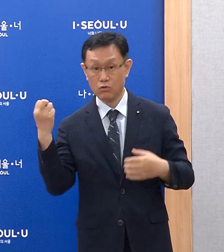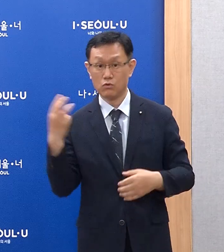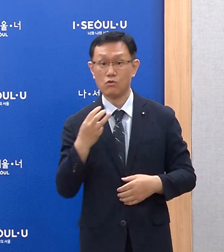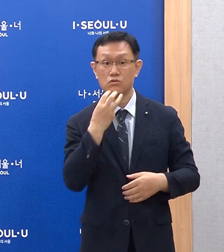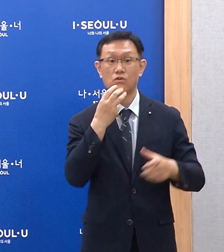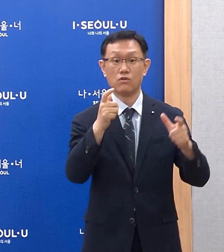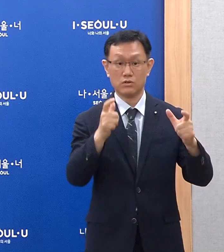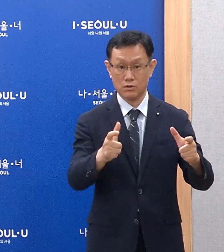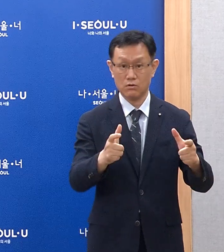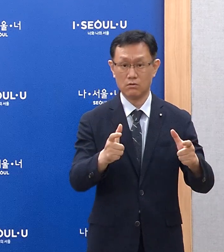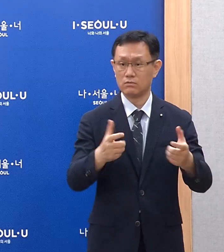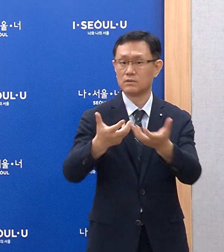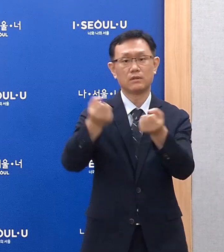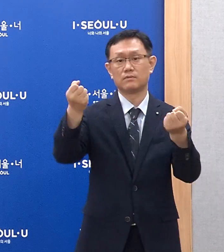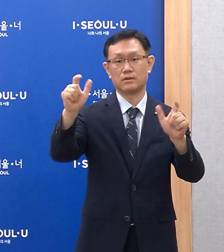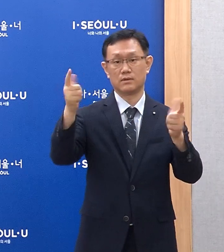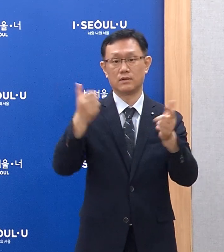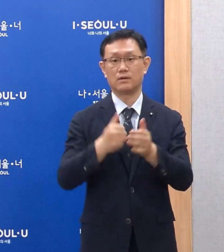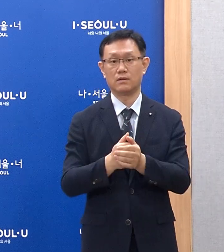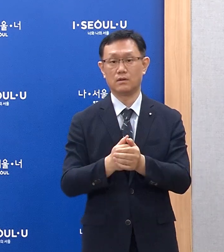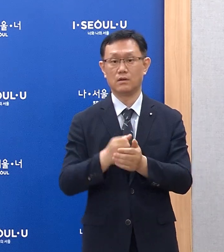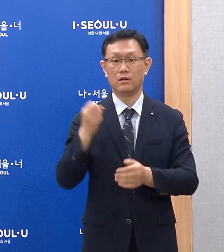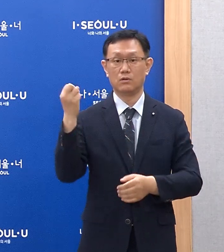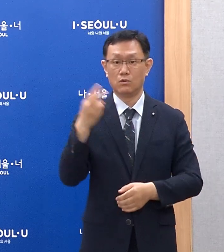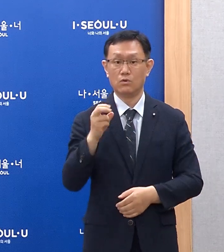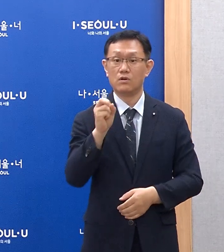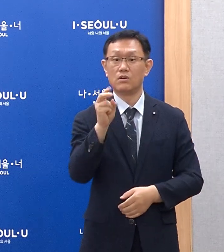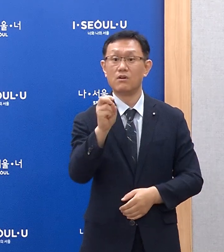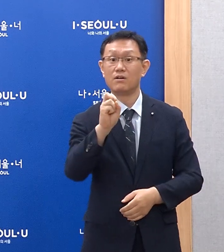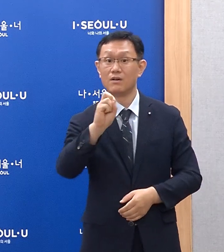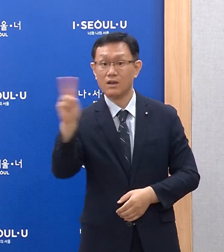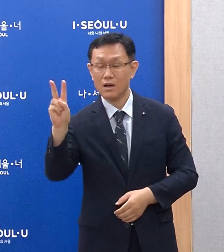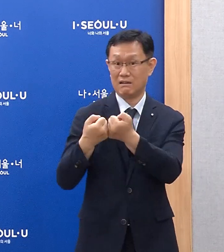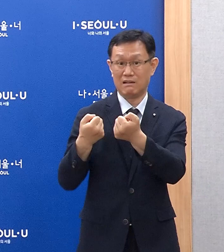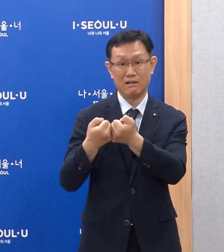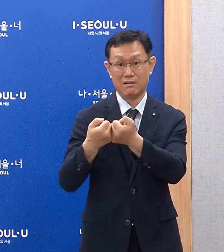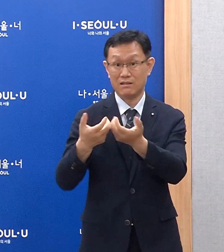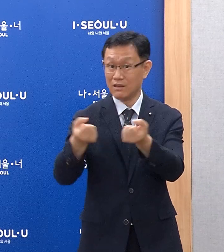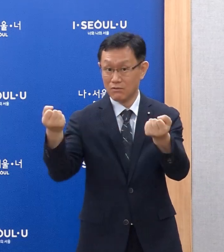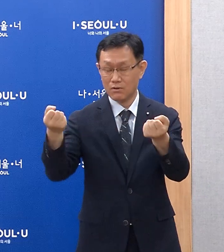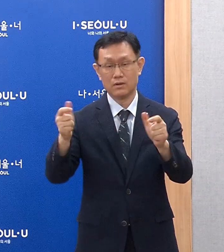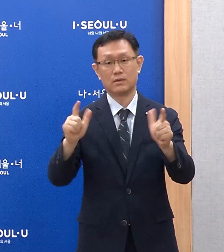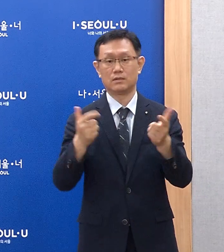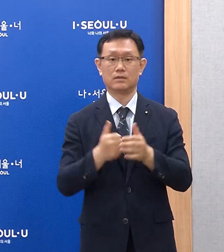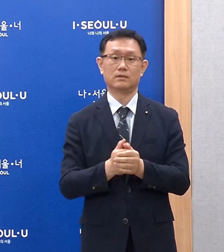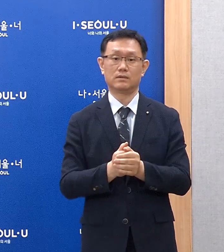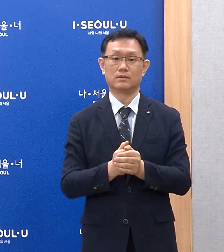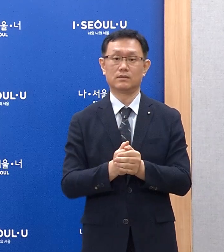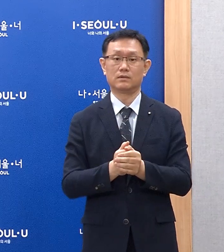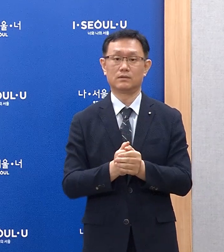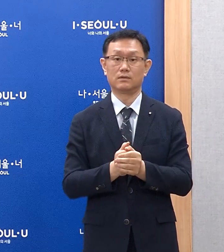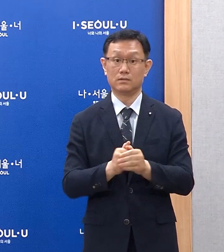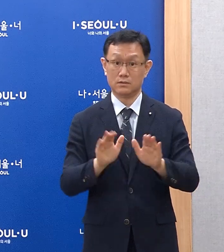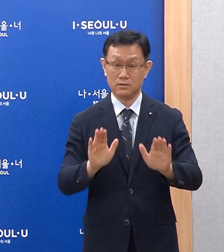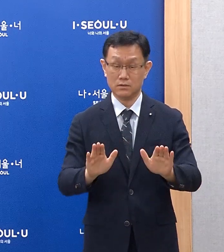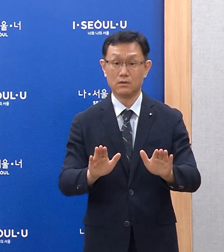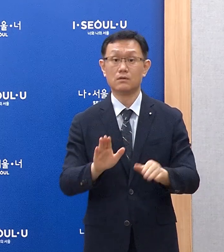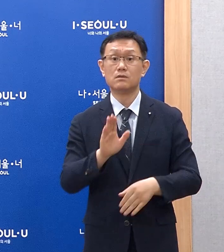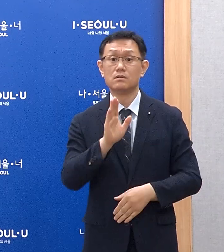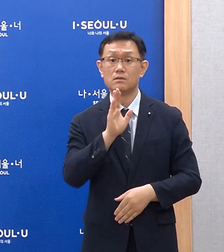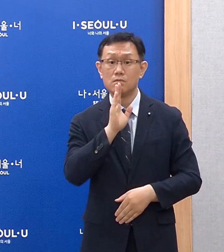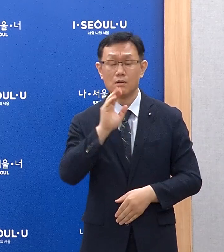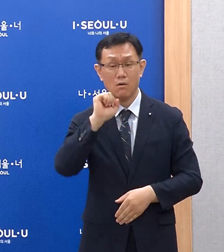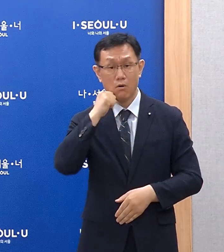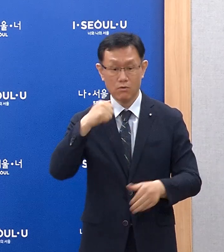따로 있을 수 없고 여야가 따로 있을 수 없습니다. 이 위중한 상황 앞에서 그동안